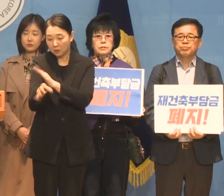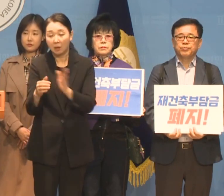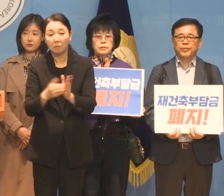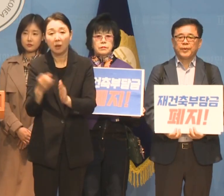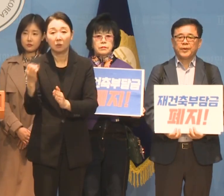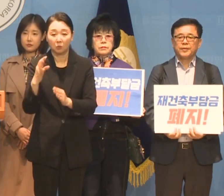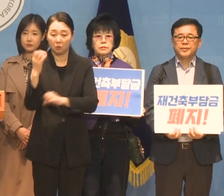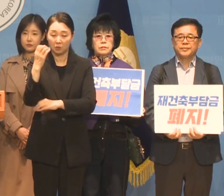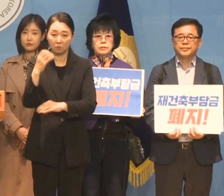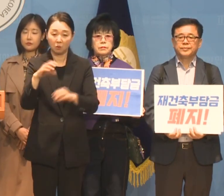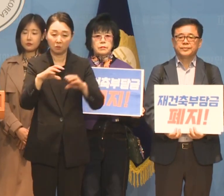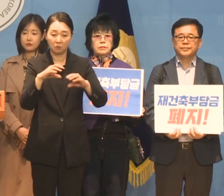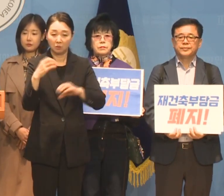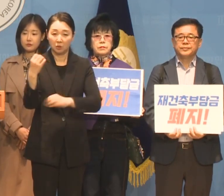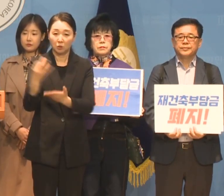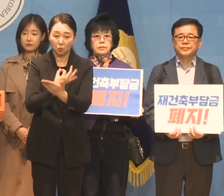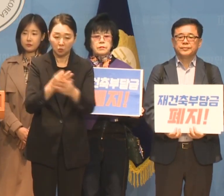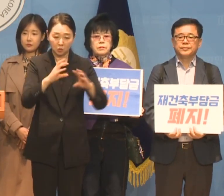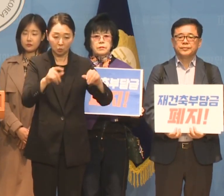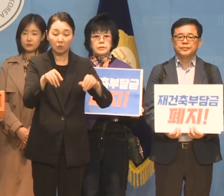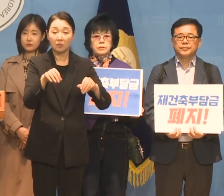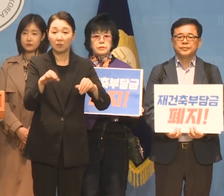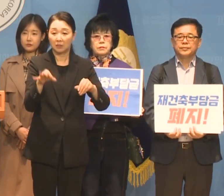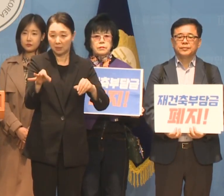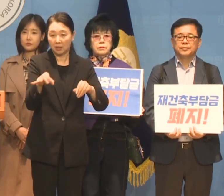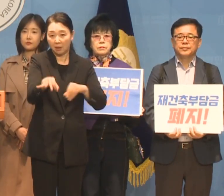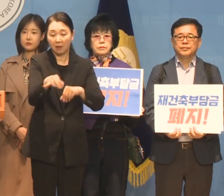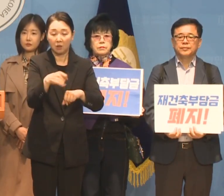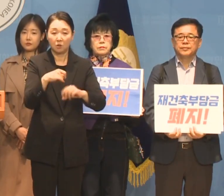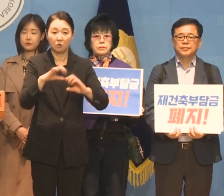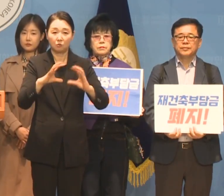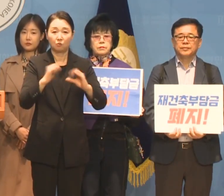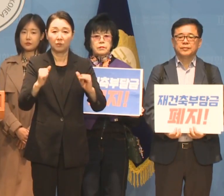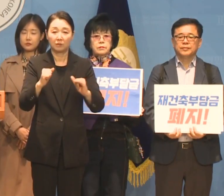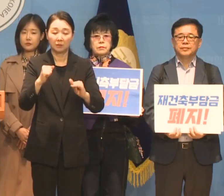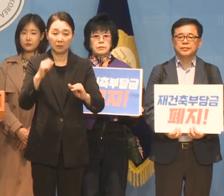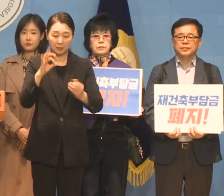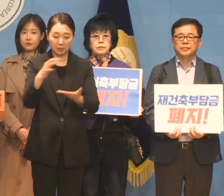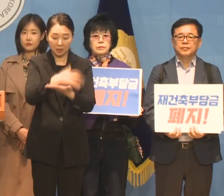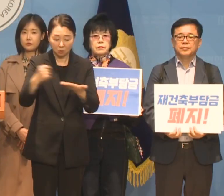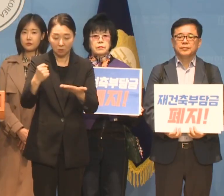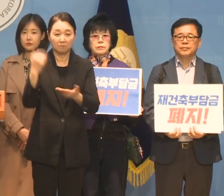기본소득형 토지세를 강조하며 국민의 재산권을 침탈하려 하고 있습니다.